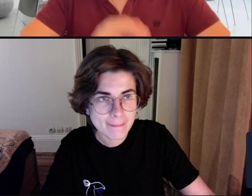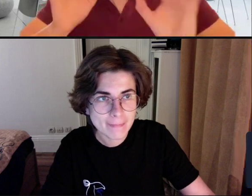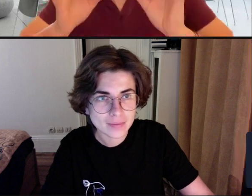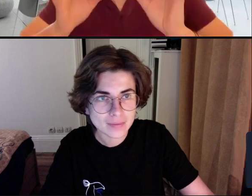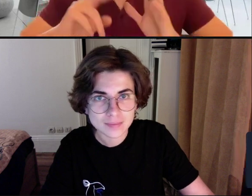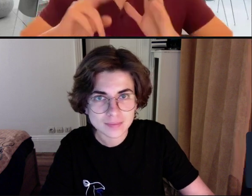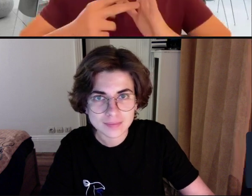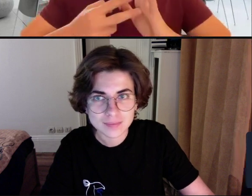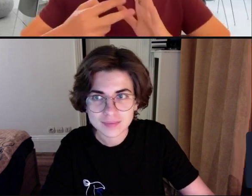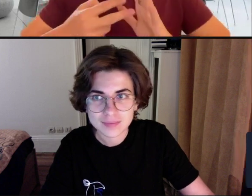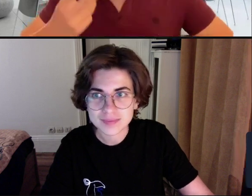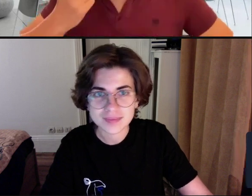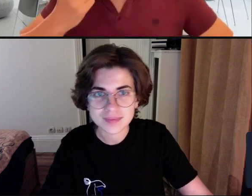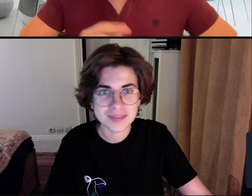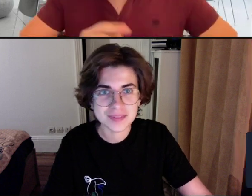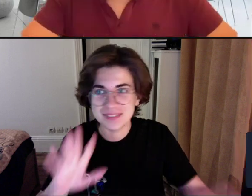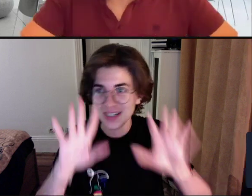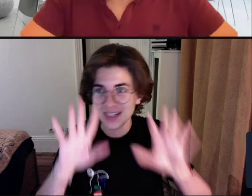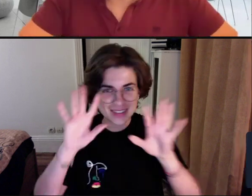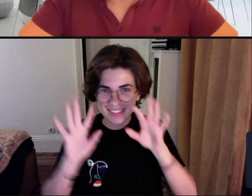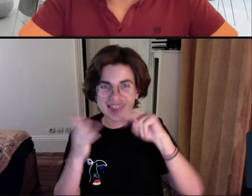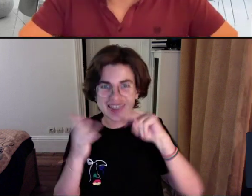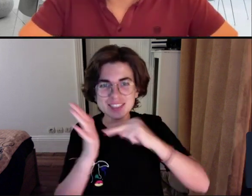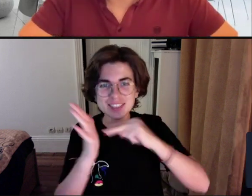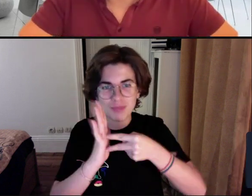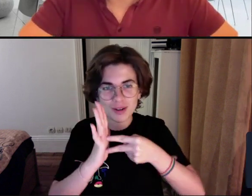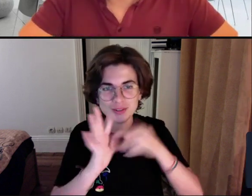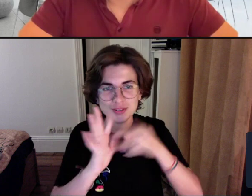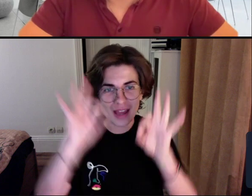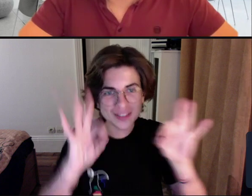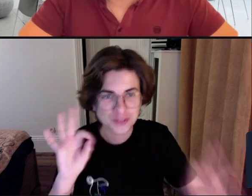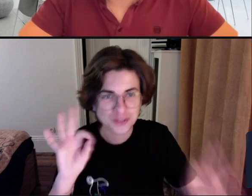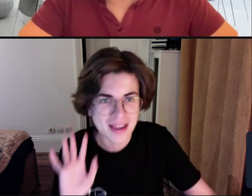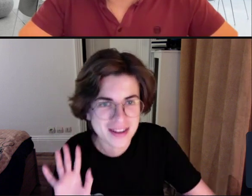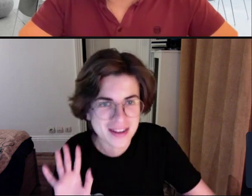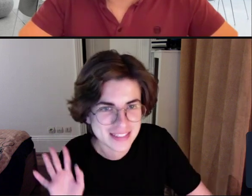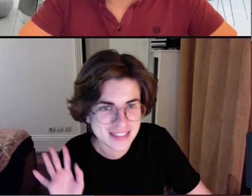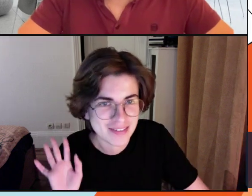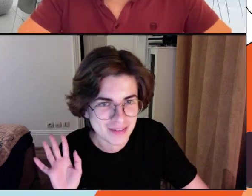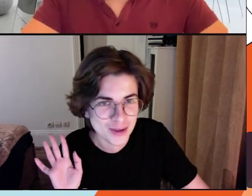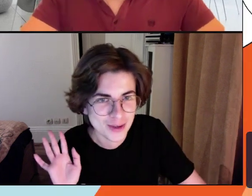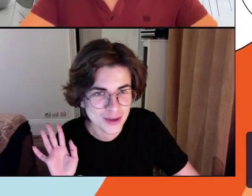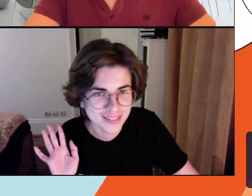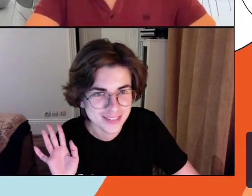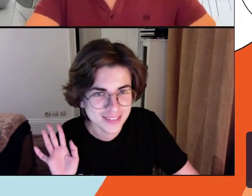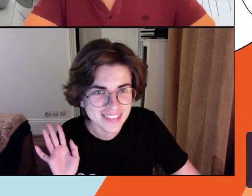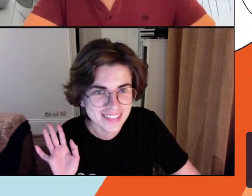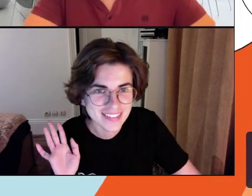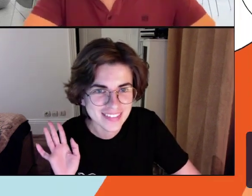Réglage technique. Pour voir. Techniquement, je règle, mais ça va mieux.